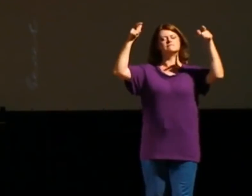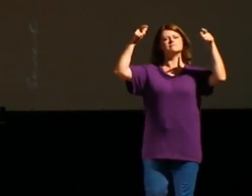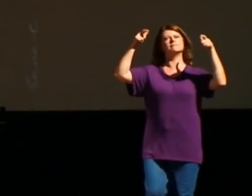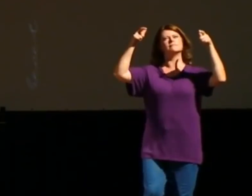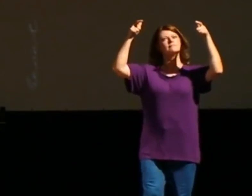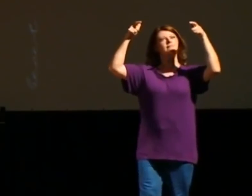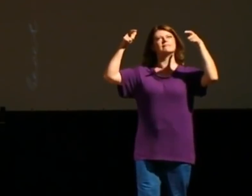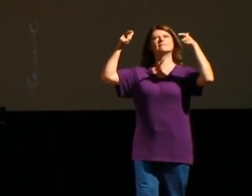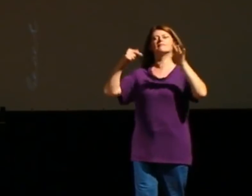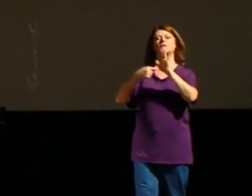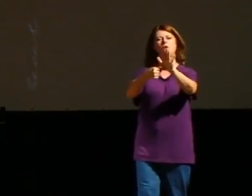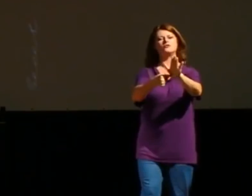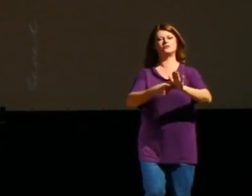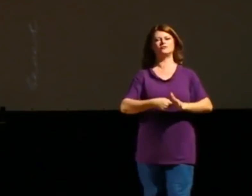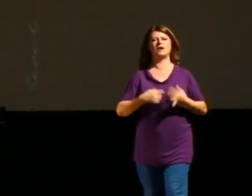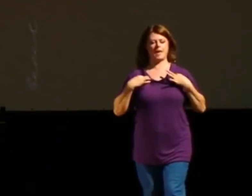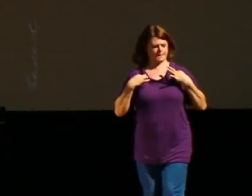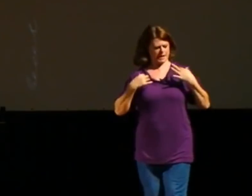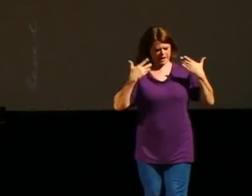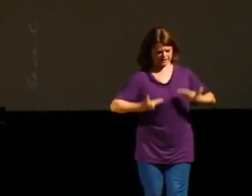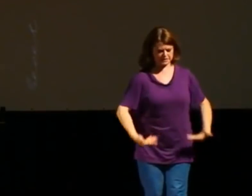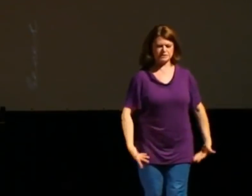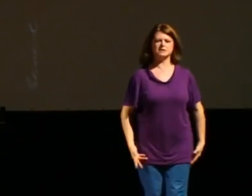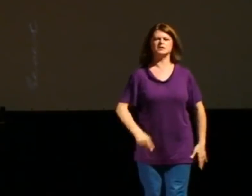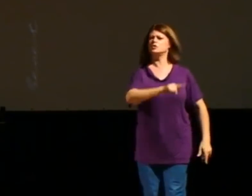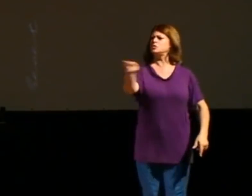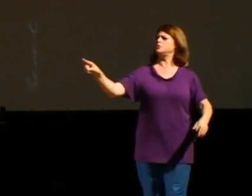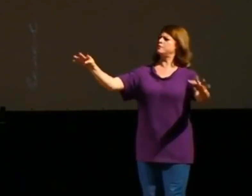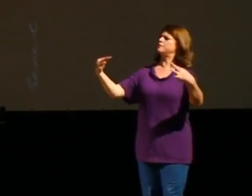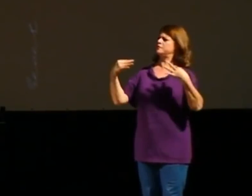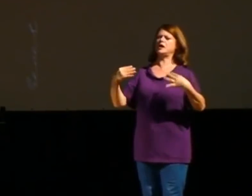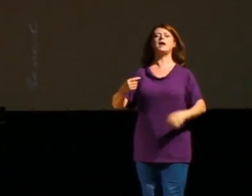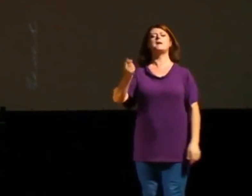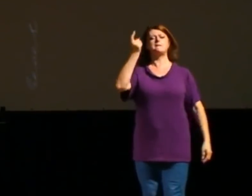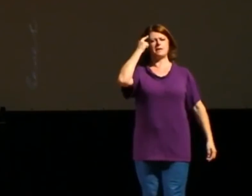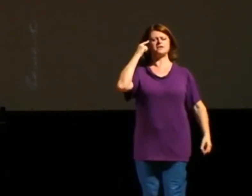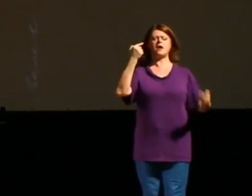E eu gosto de ter uma aparência de maneira que todo mundo me veja e ache que de